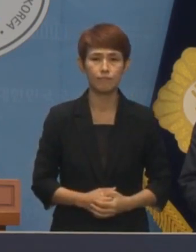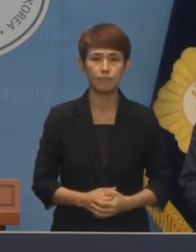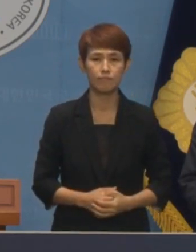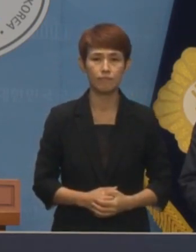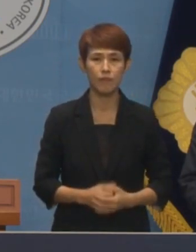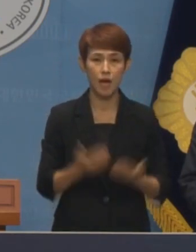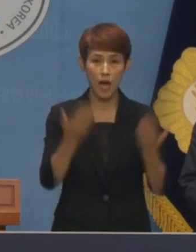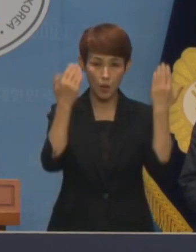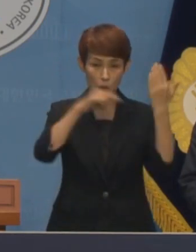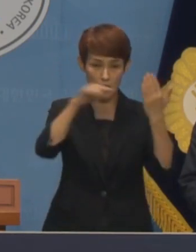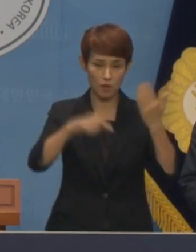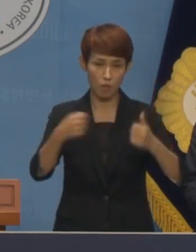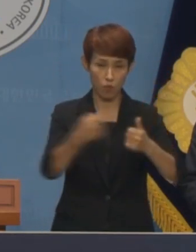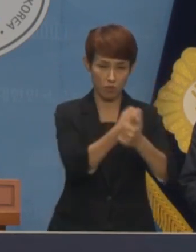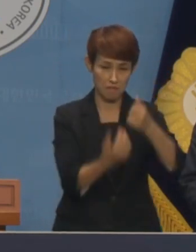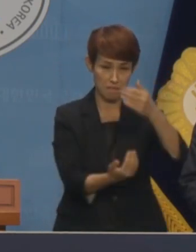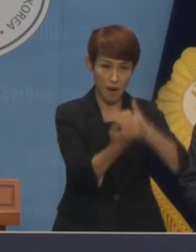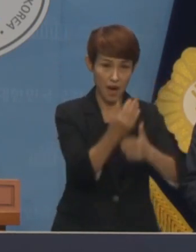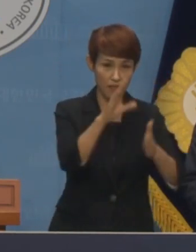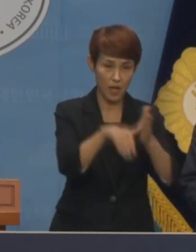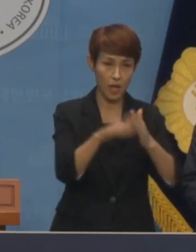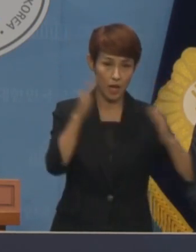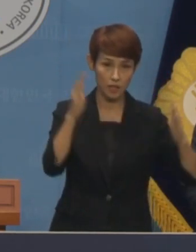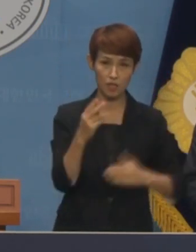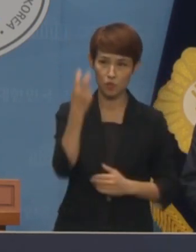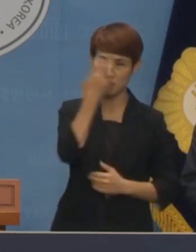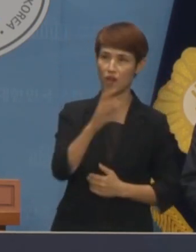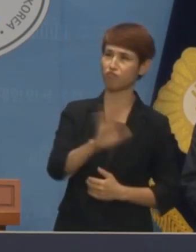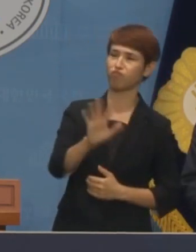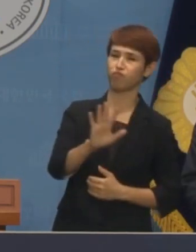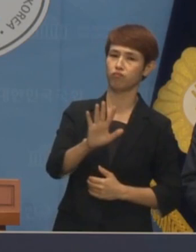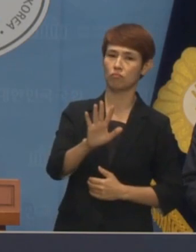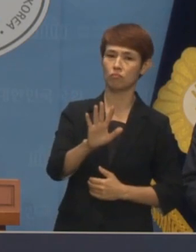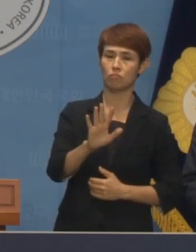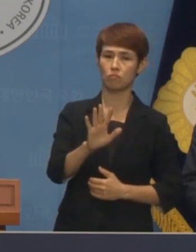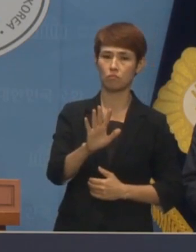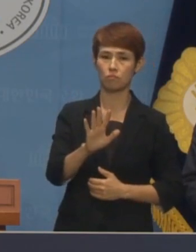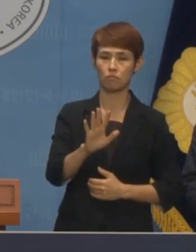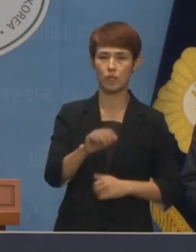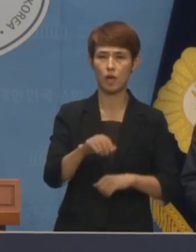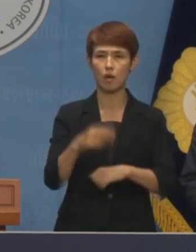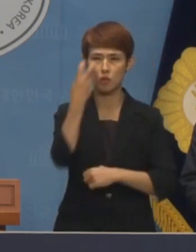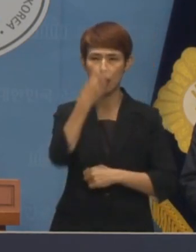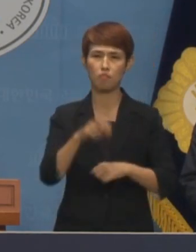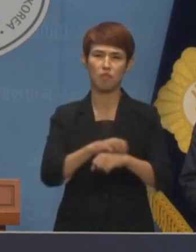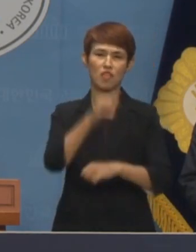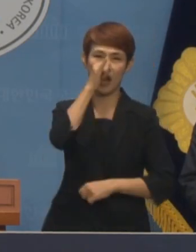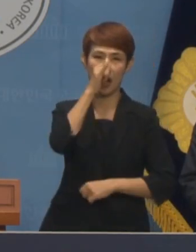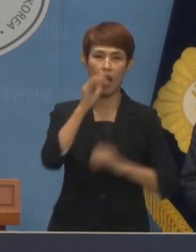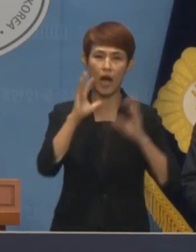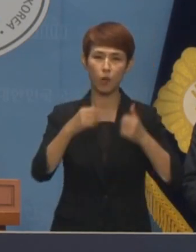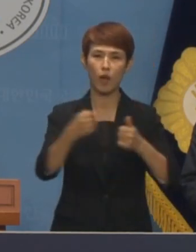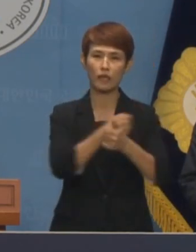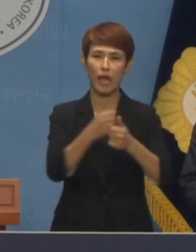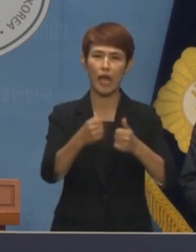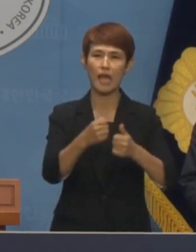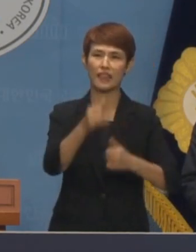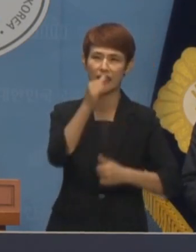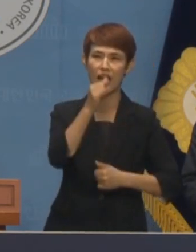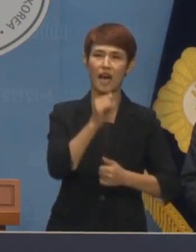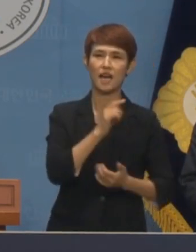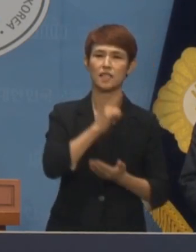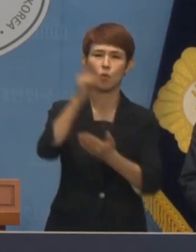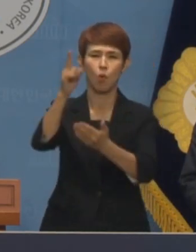현재 학교폭력 사안에서 학생 등이 조사를 거부하거나 관련 조사의 불편함을 아동학대로 신고하는 어려움이 있는